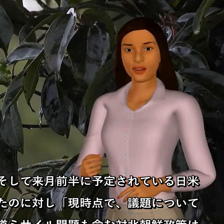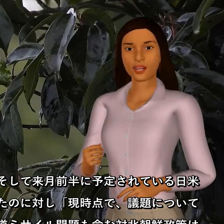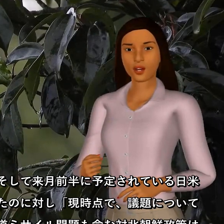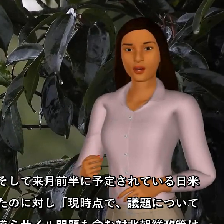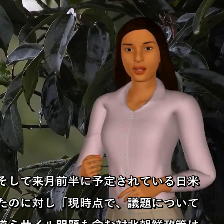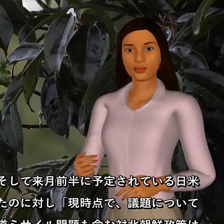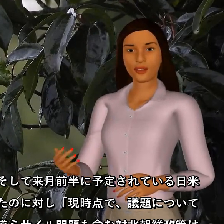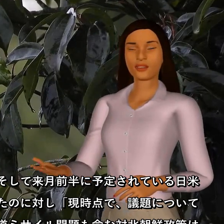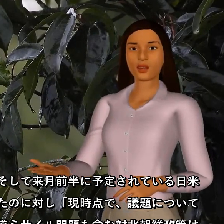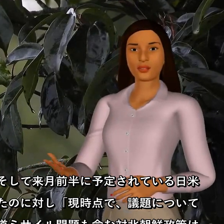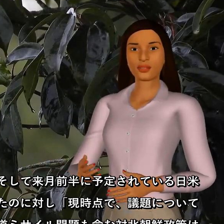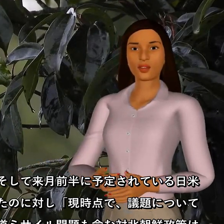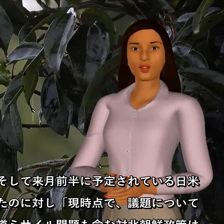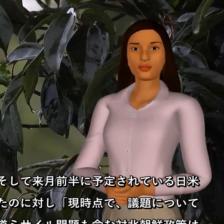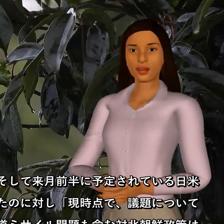取り組んでいきたい。